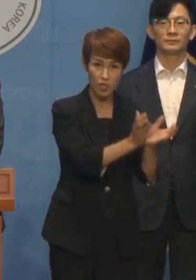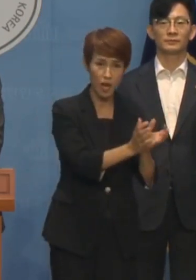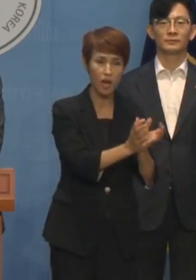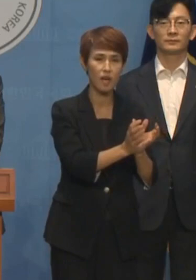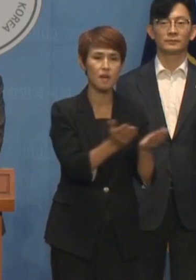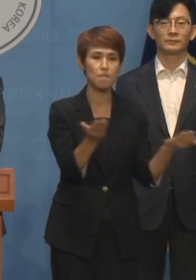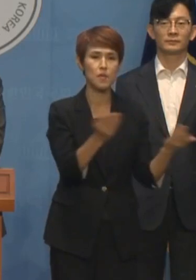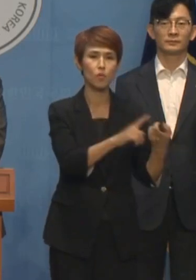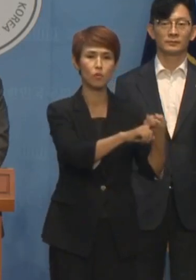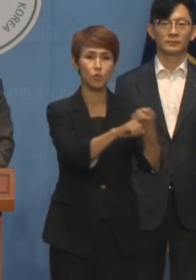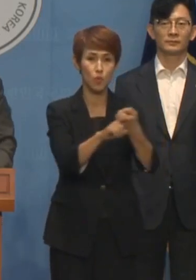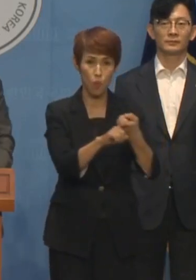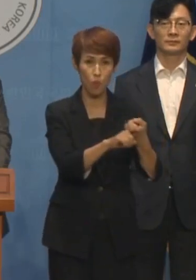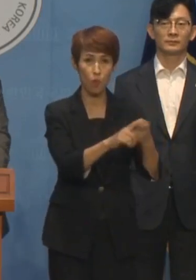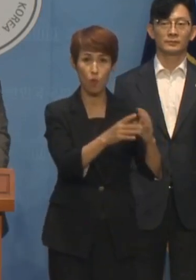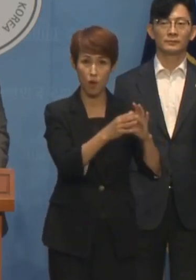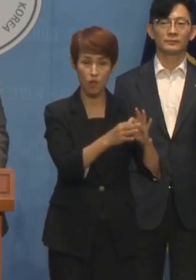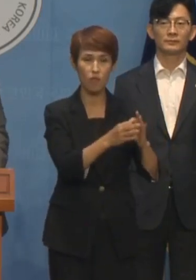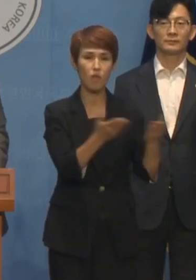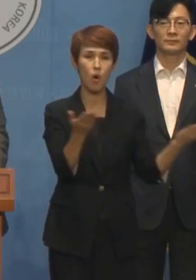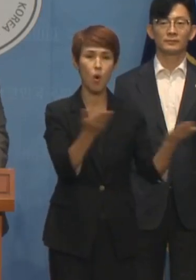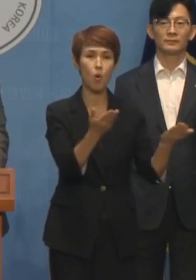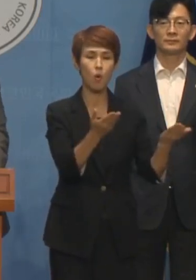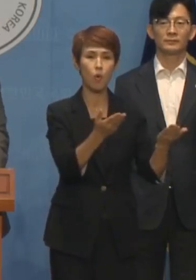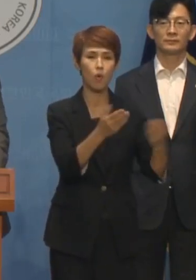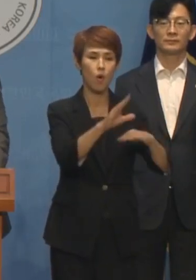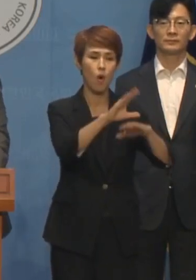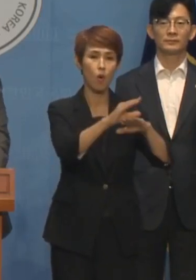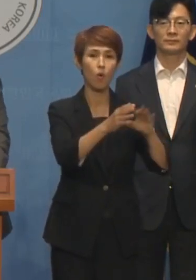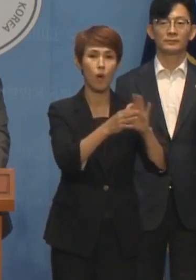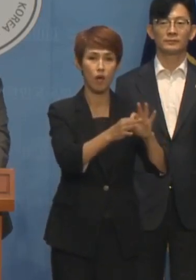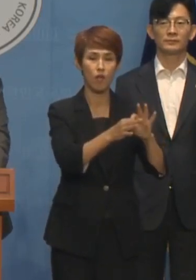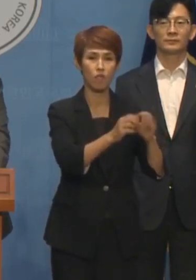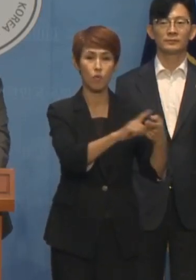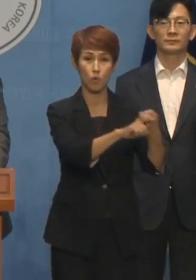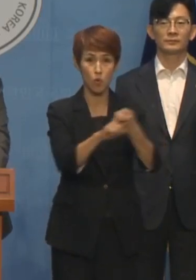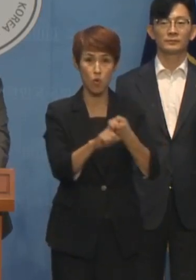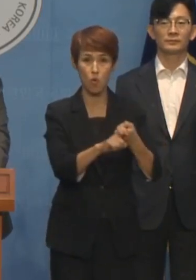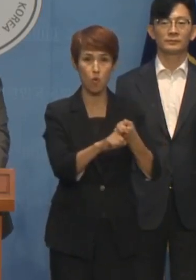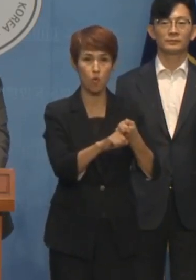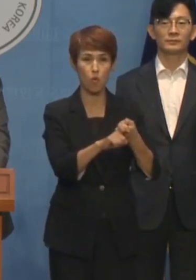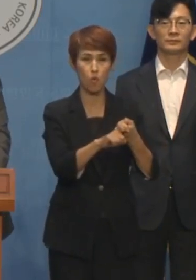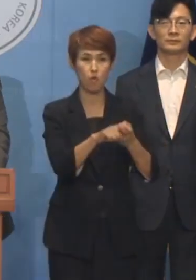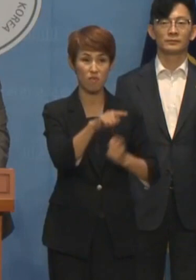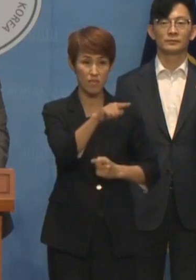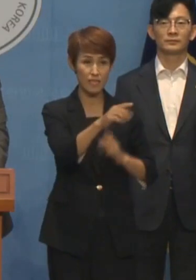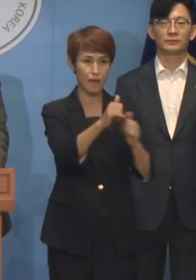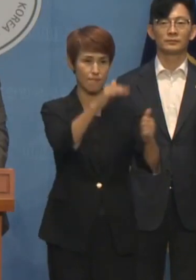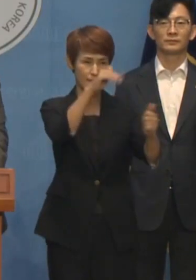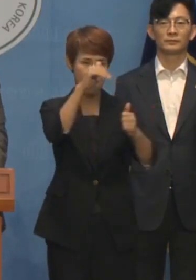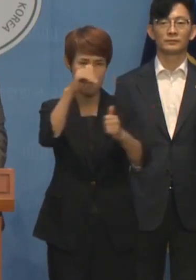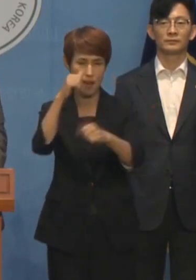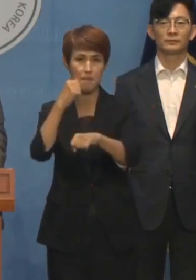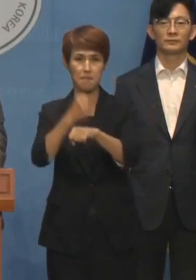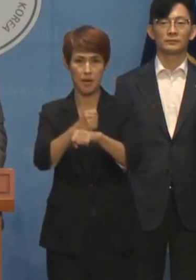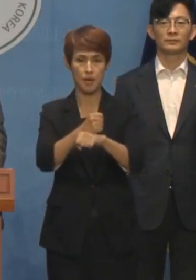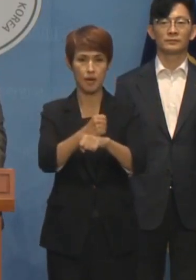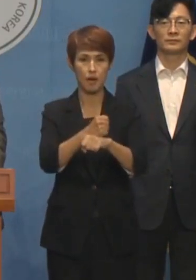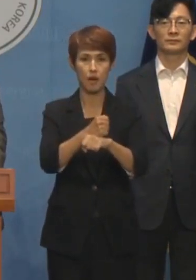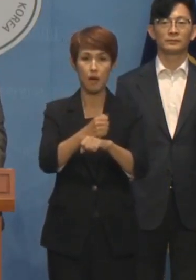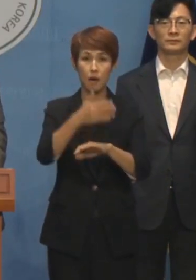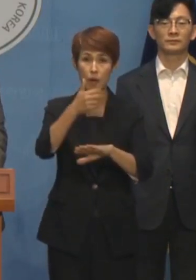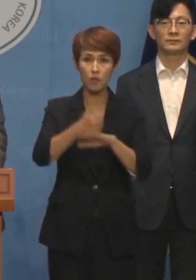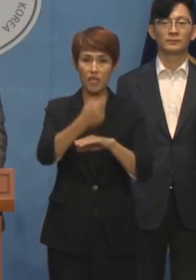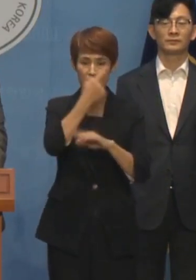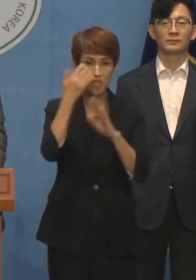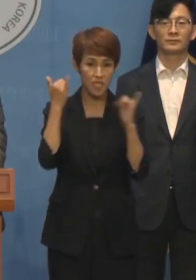민노총 산하 언론노조가 그동안 비판해온 인사들을 모조리 정인으로 소환해 놓고 나중에